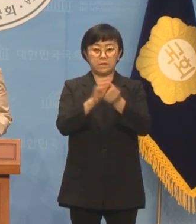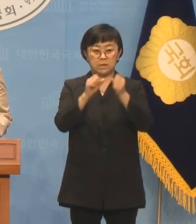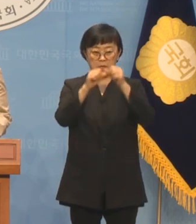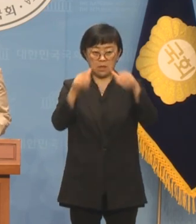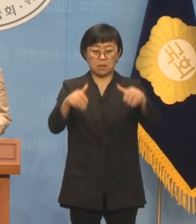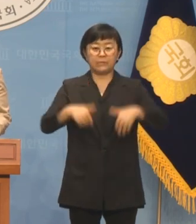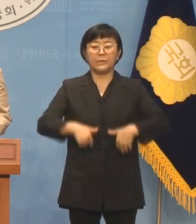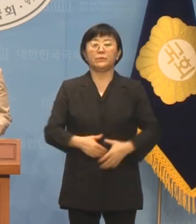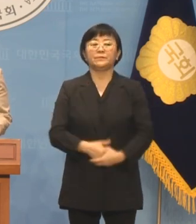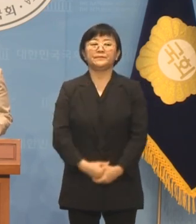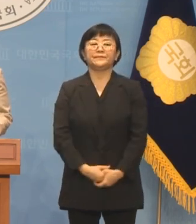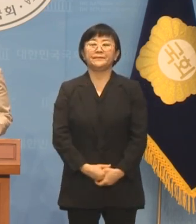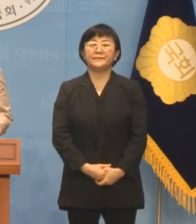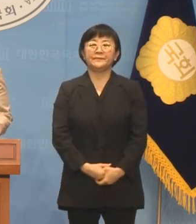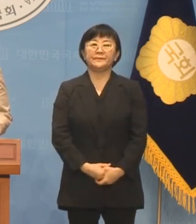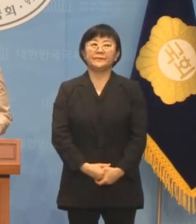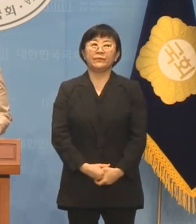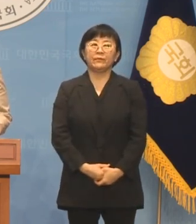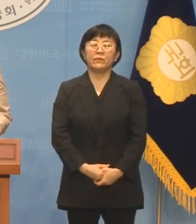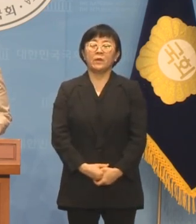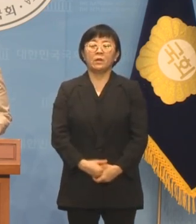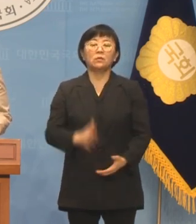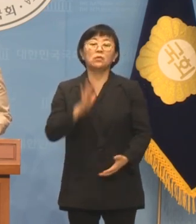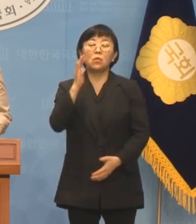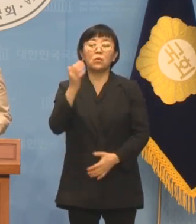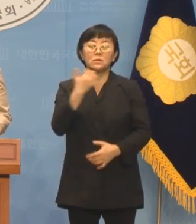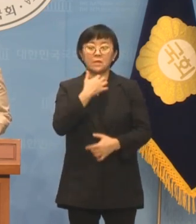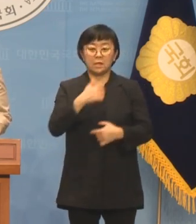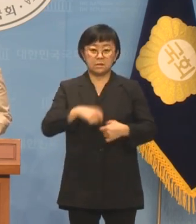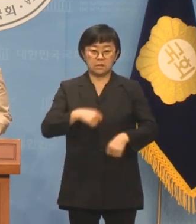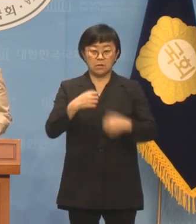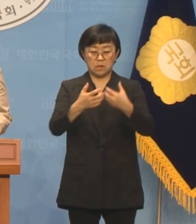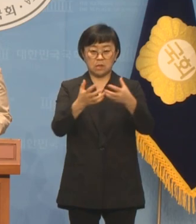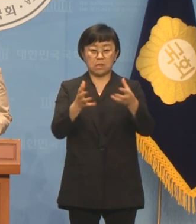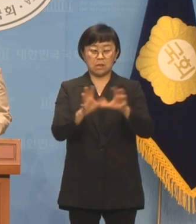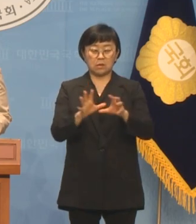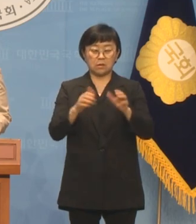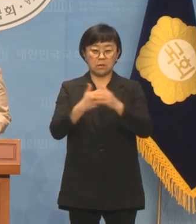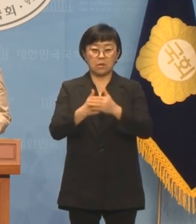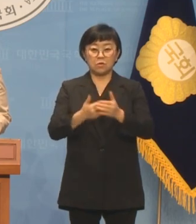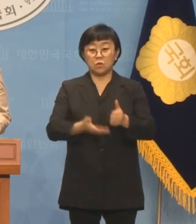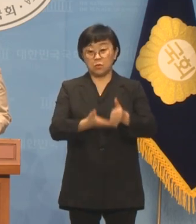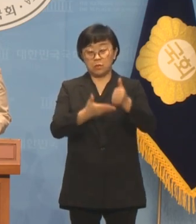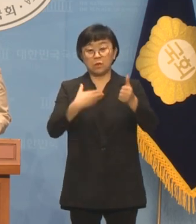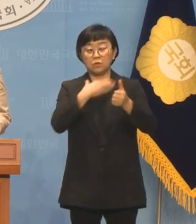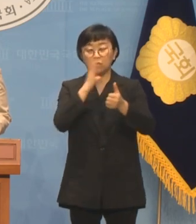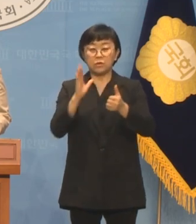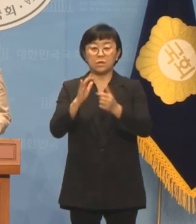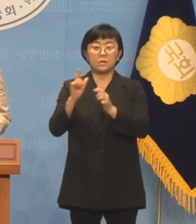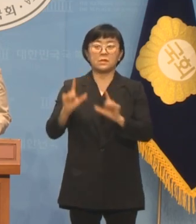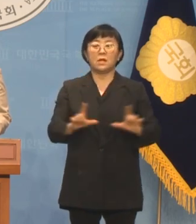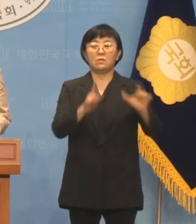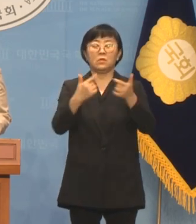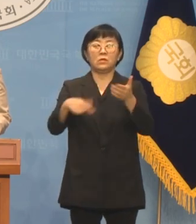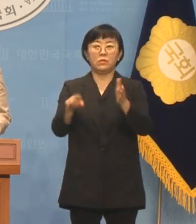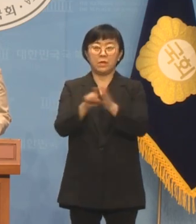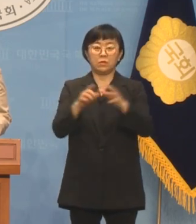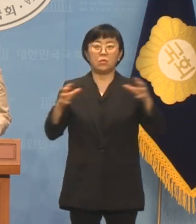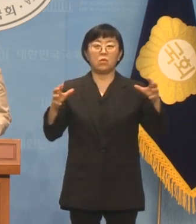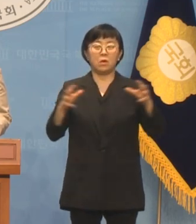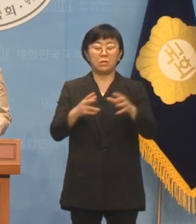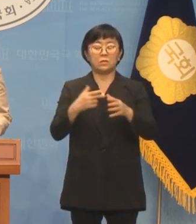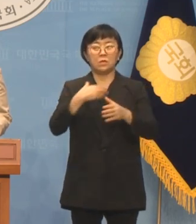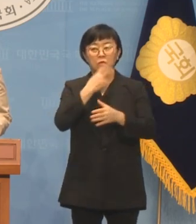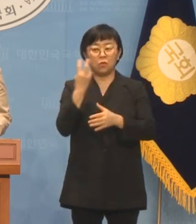구축되어야 합니다. 녹색 정의당이 존엄한 노년의 삶을 위한 통합적 요양보호